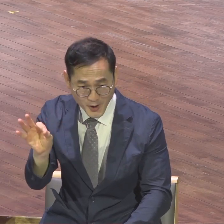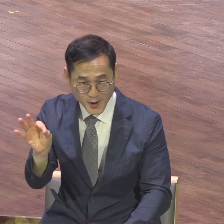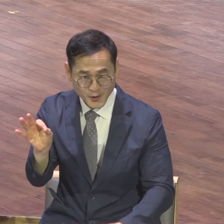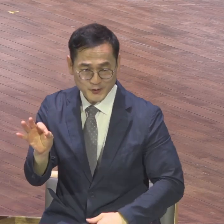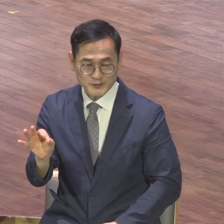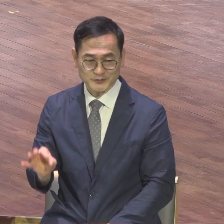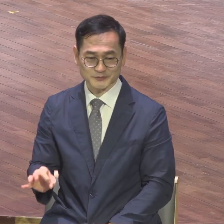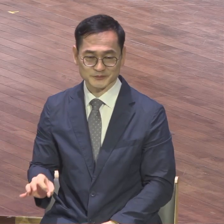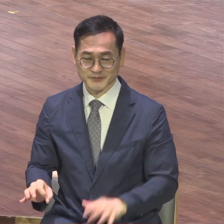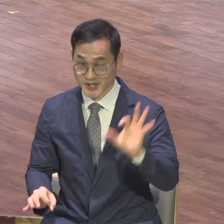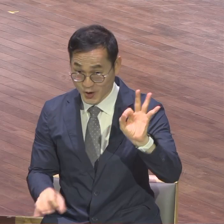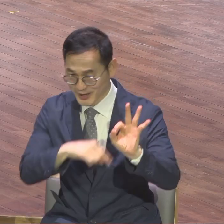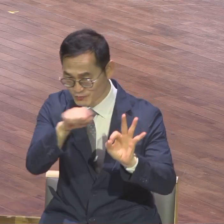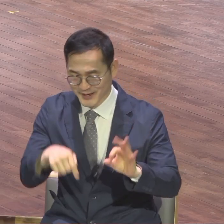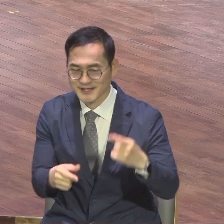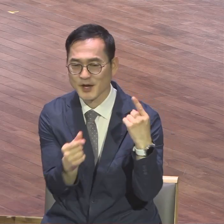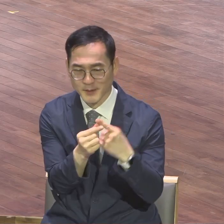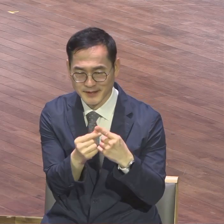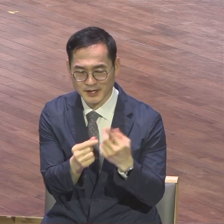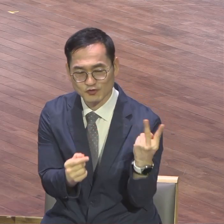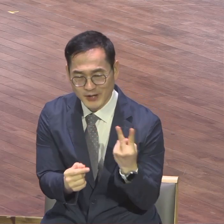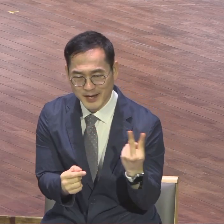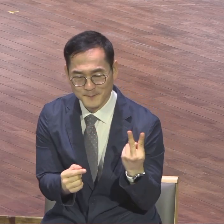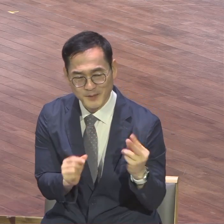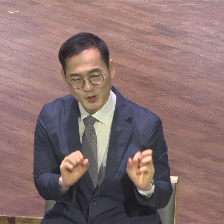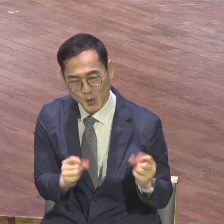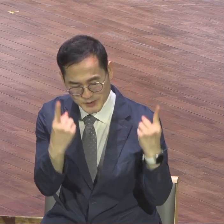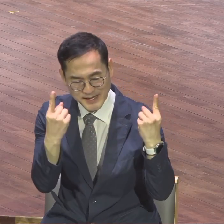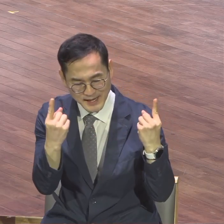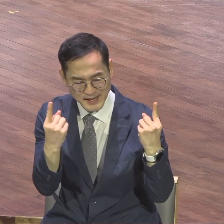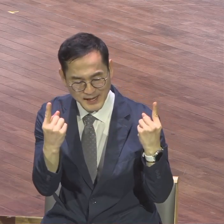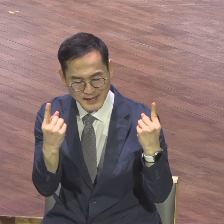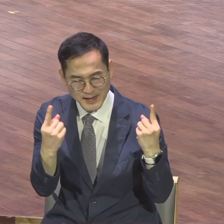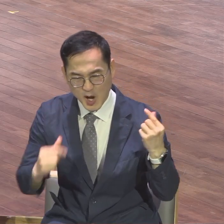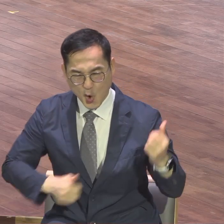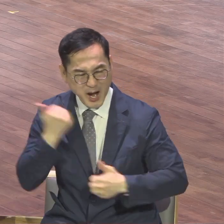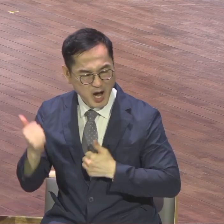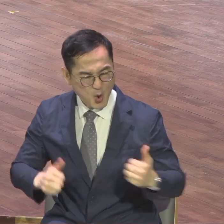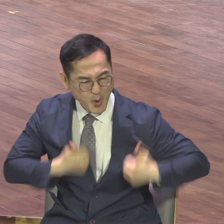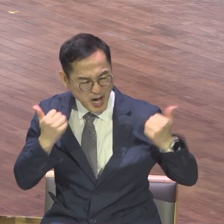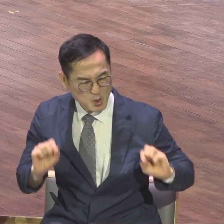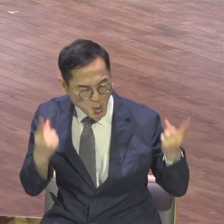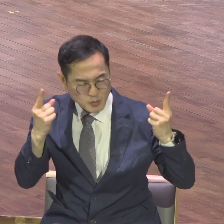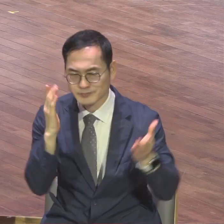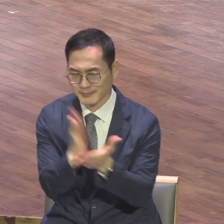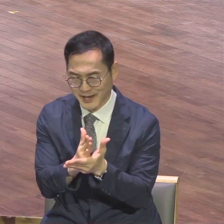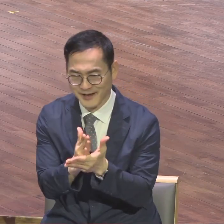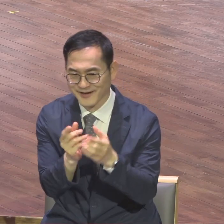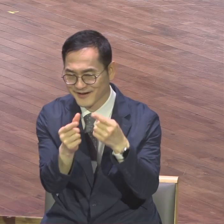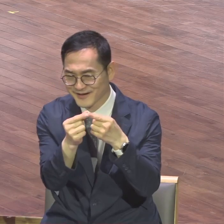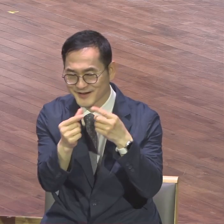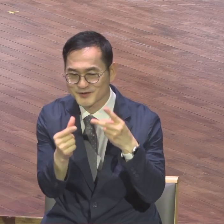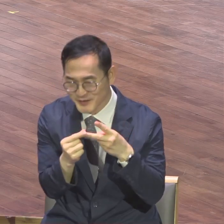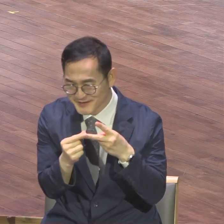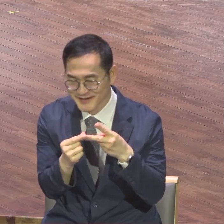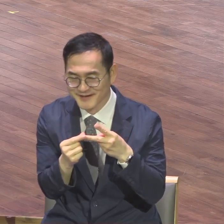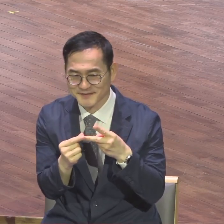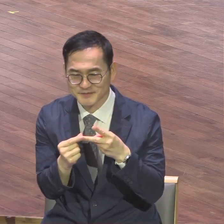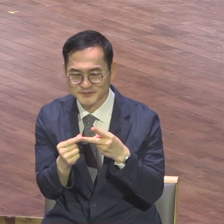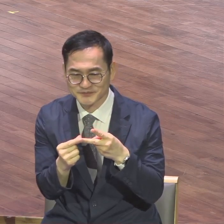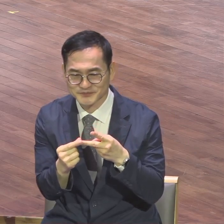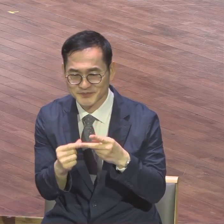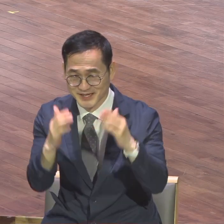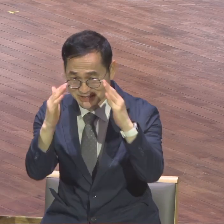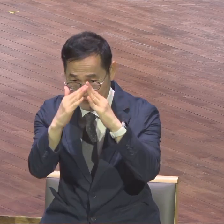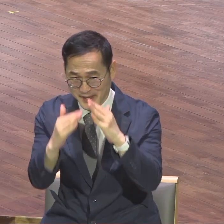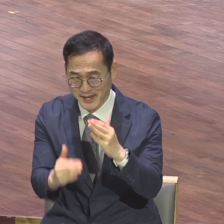됩니다만 첫째로 두 사람이 동시에 화를 내지 않는다. 둘째로